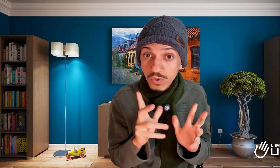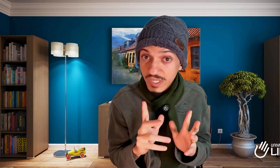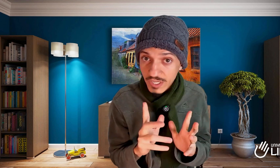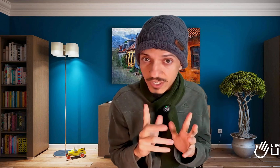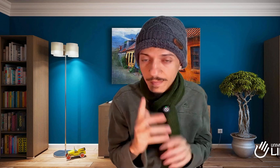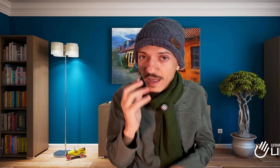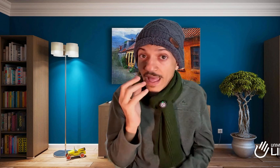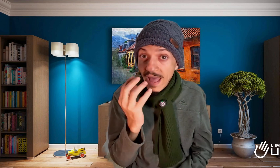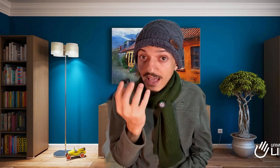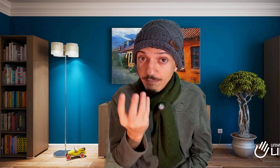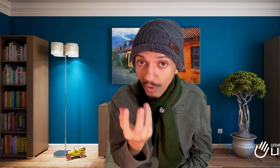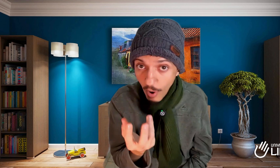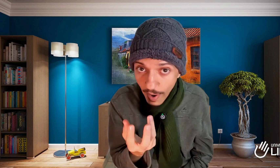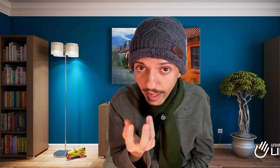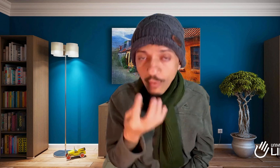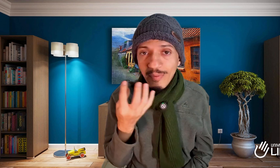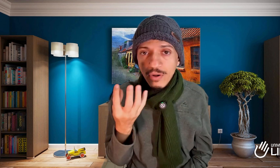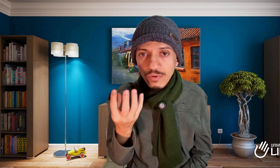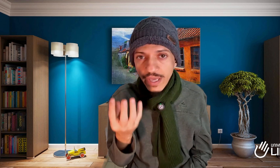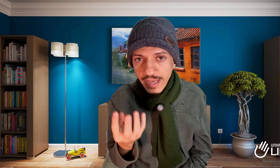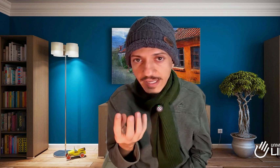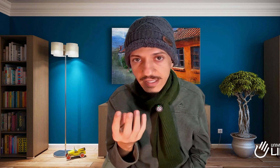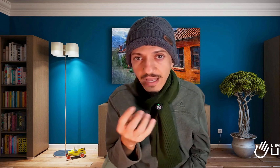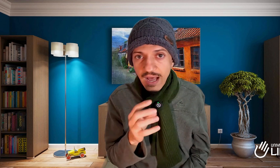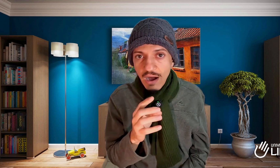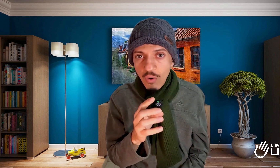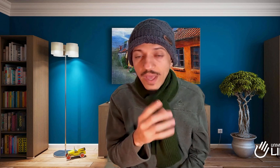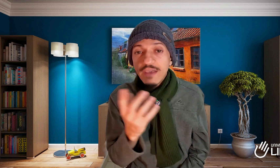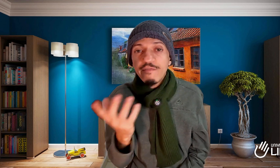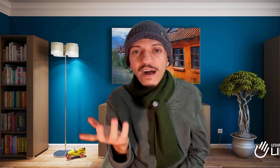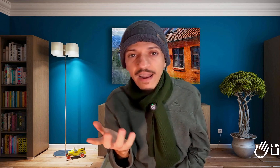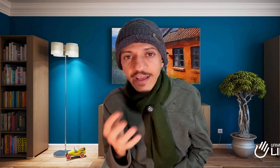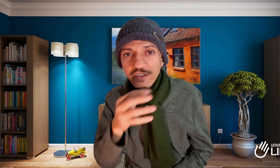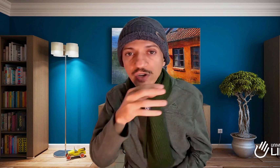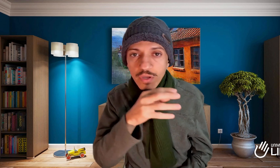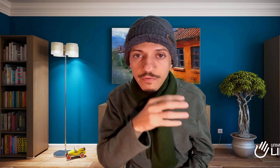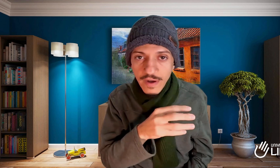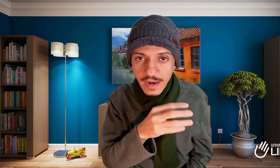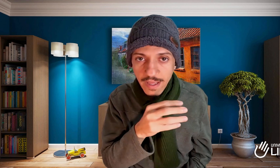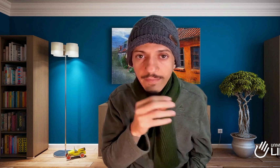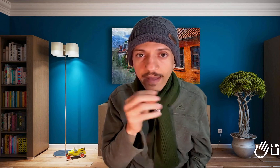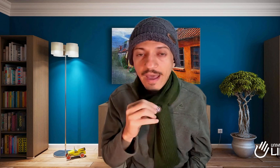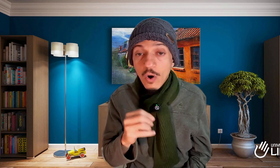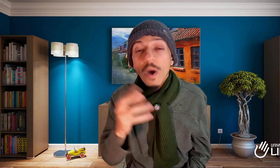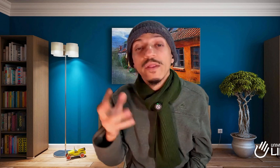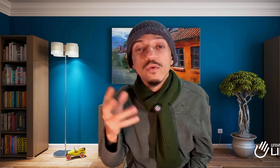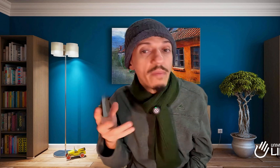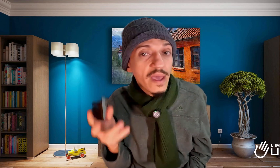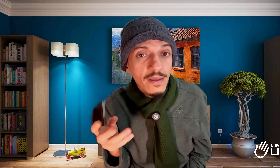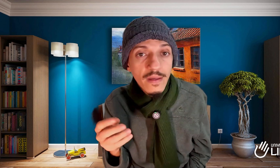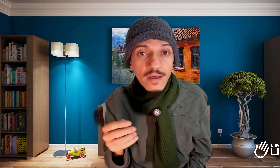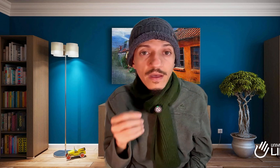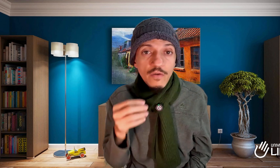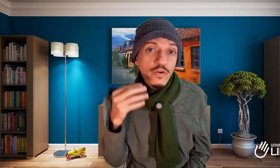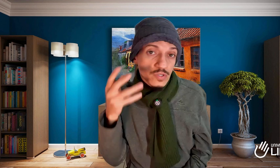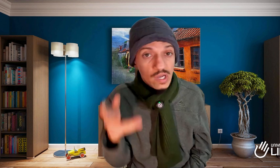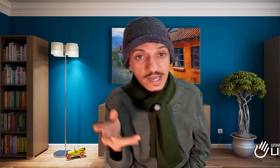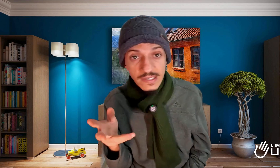seja, embora no português o equivalente ao que eu falei é oi, tudo bem? Eu vou na sua casa